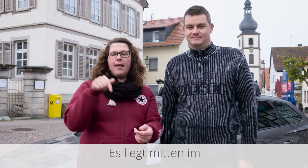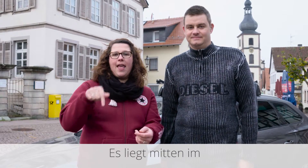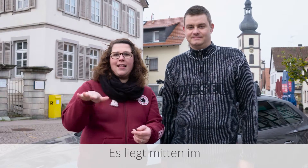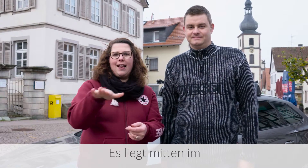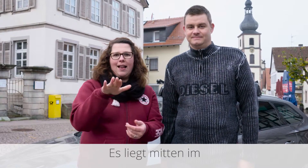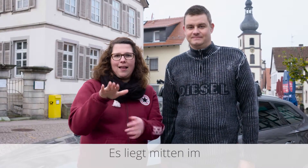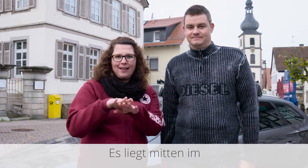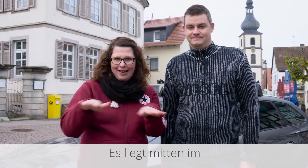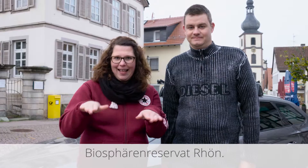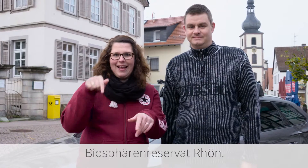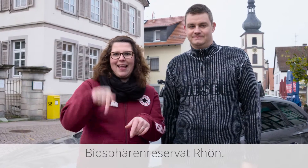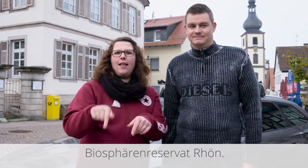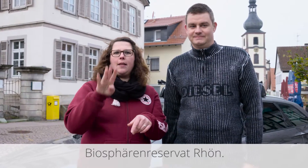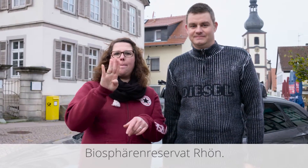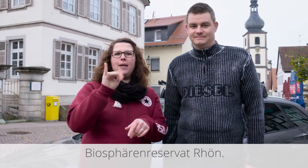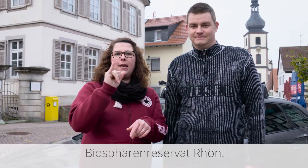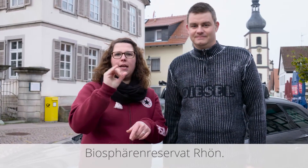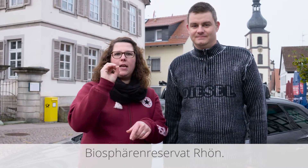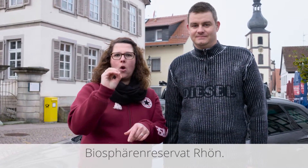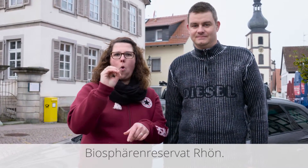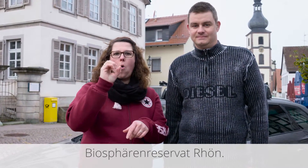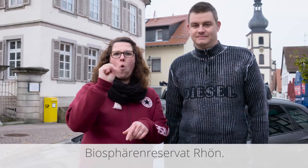liegt mitten im Biosphärenreservat Rhön.